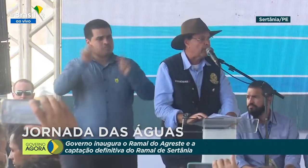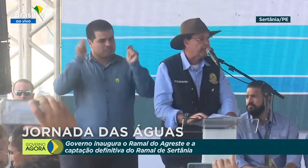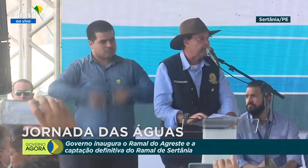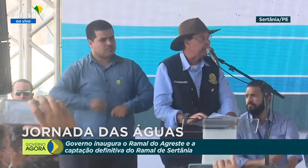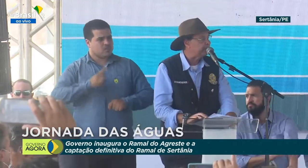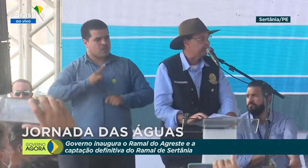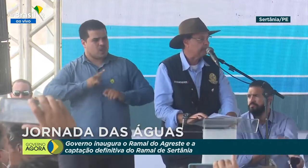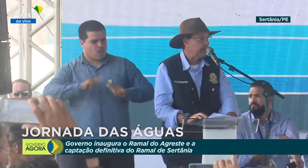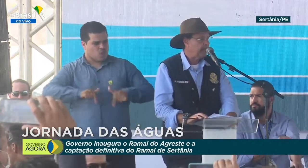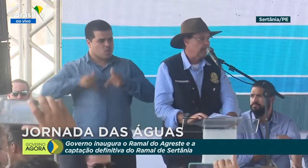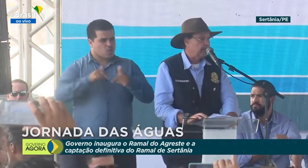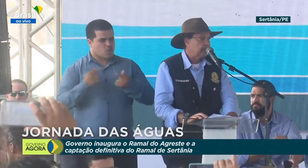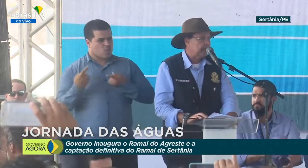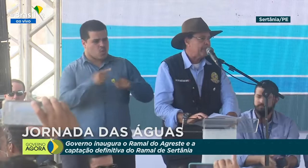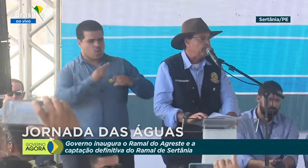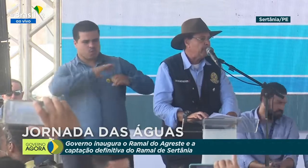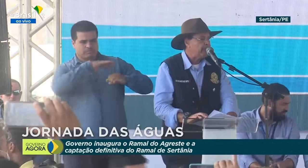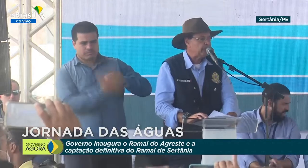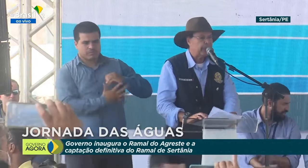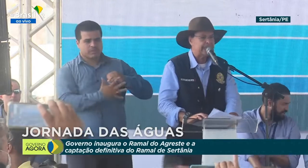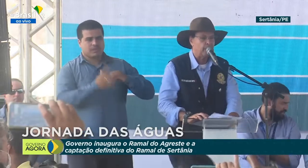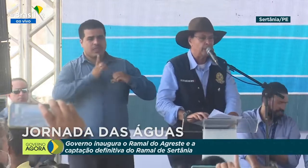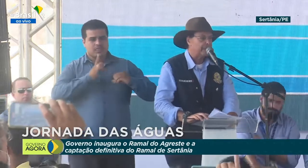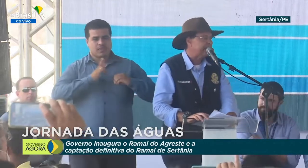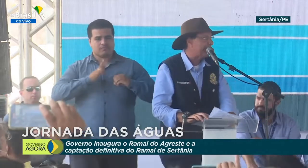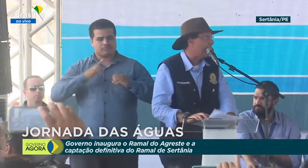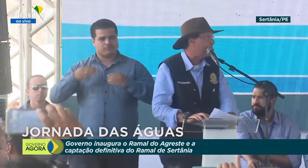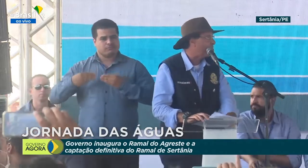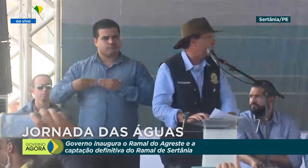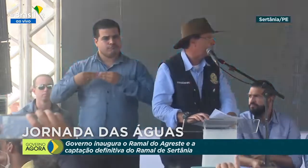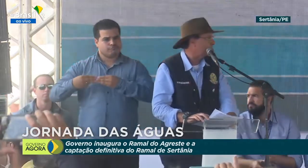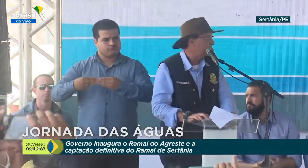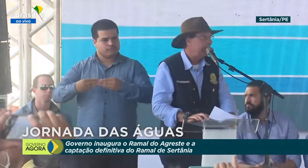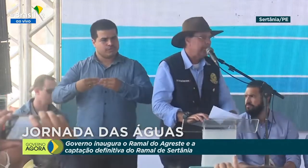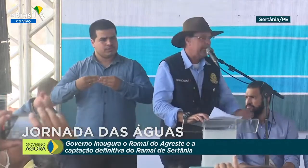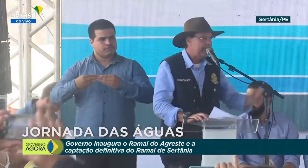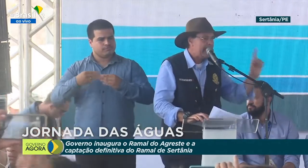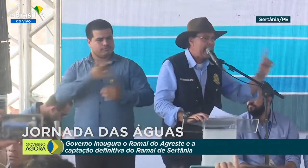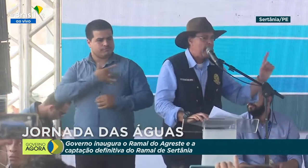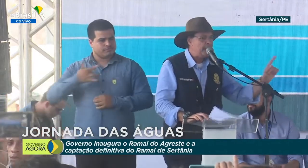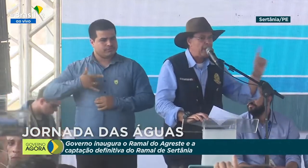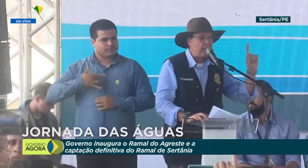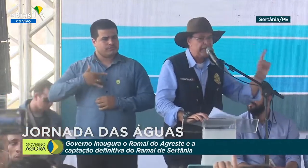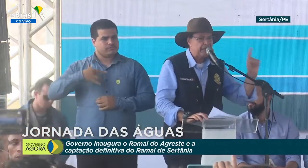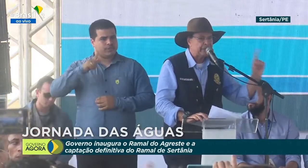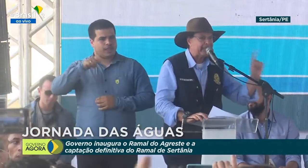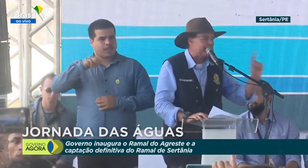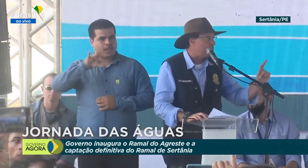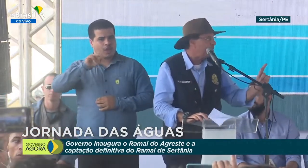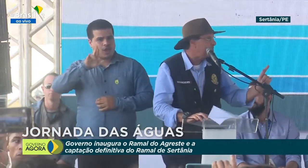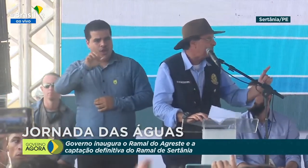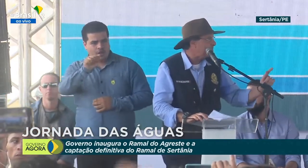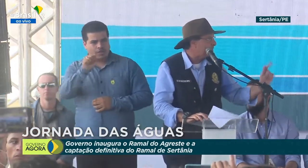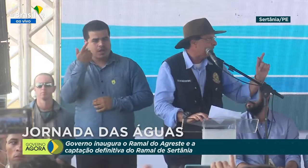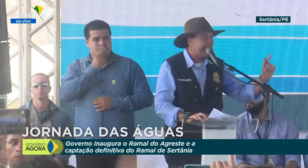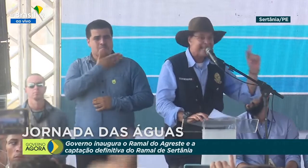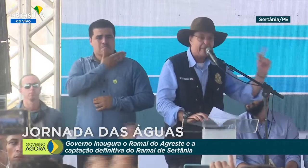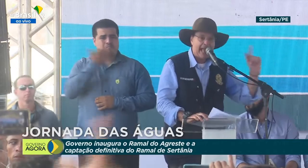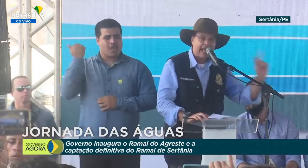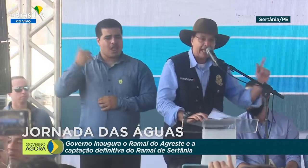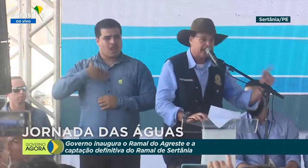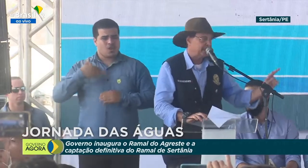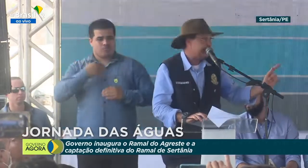contra a Covid. Temos um ministro da Saúde, Marcelo Queiroga, que é o melhor ministro da Saúde